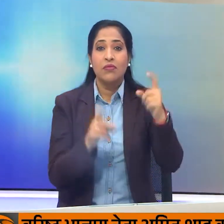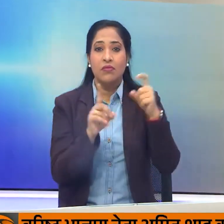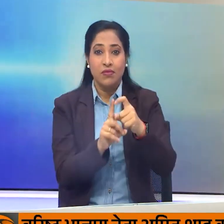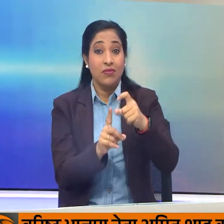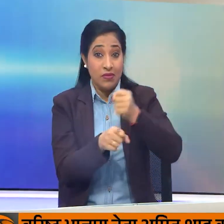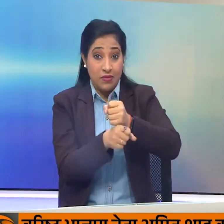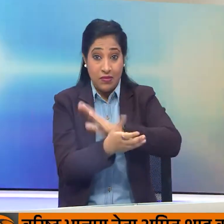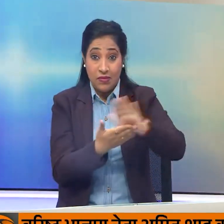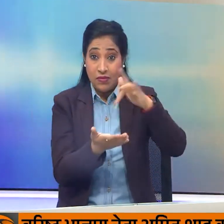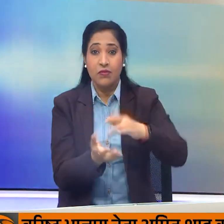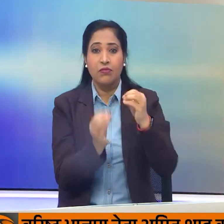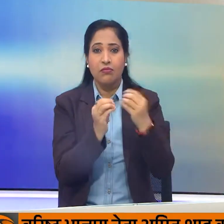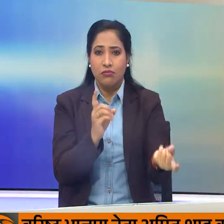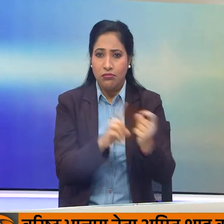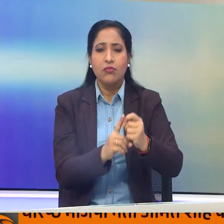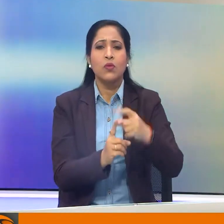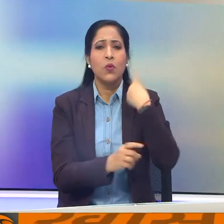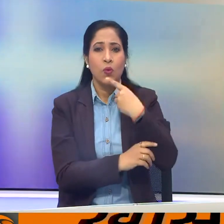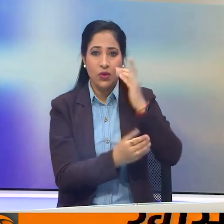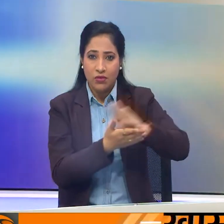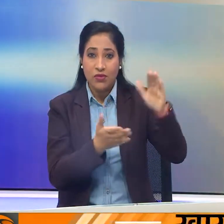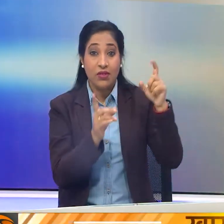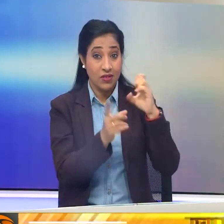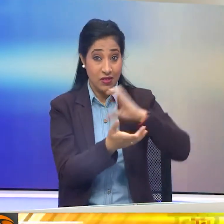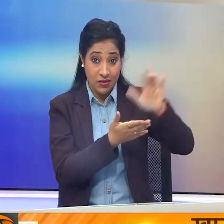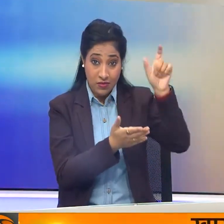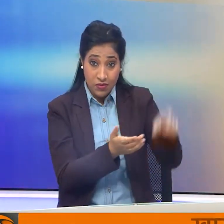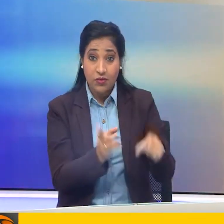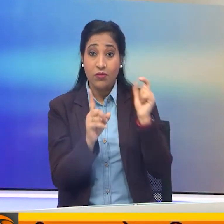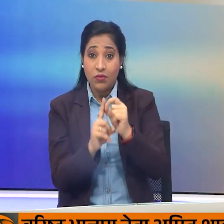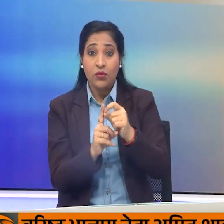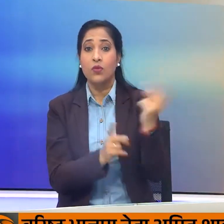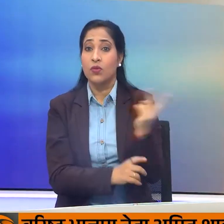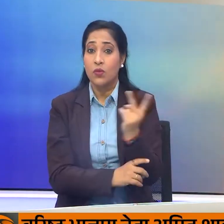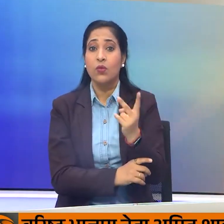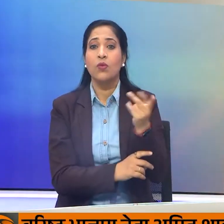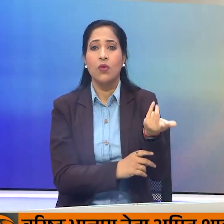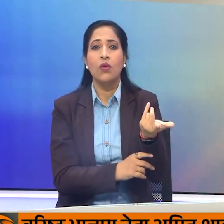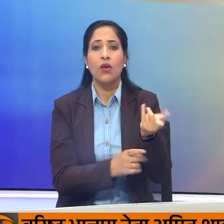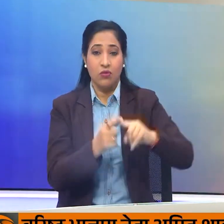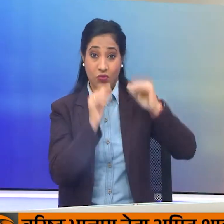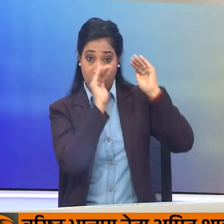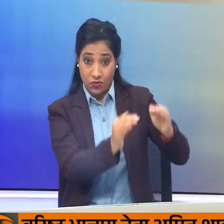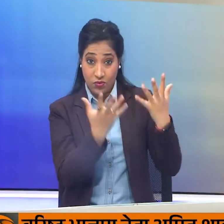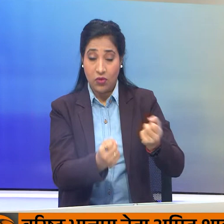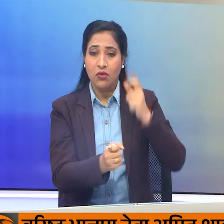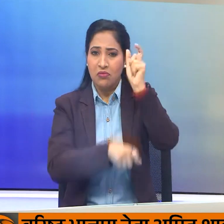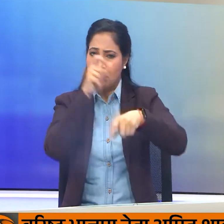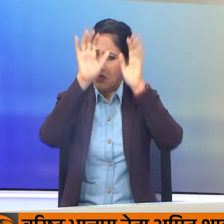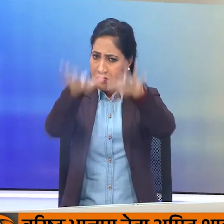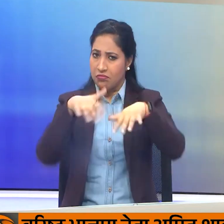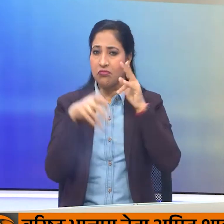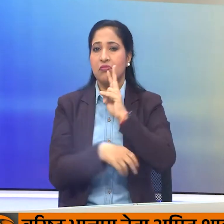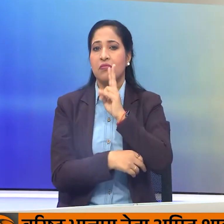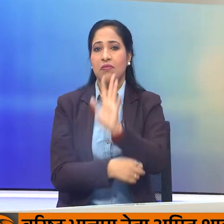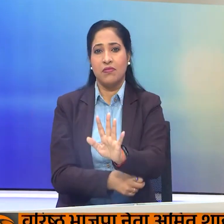बीजेपी उम्मीदवार हृदय चटर्जी और पुरुलिया से बीजेपी उम्मीदवार ज्योतिर्मय सिंह महतो के समर्थन में जनसभा को संबोधित